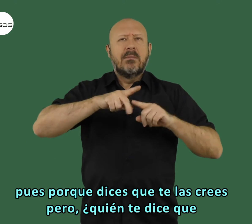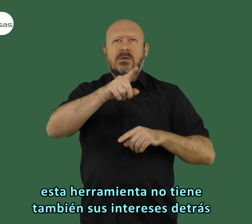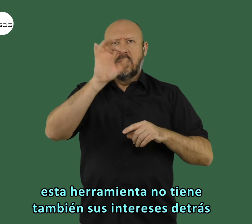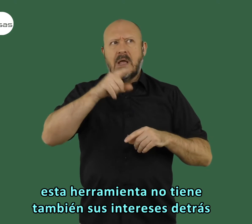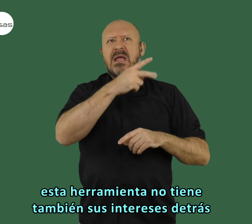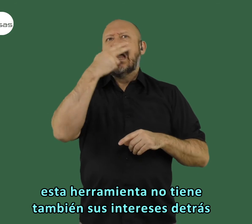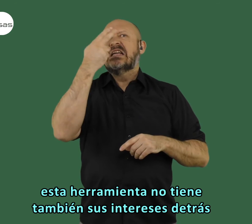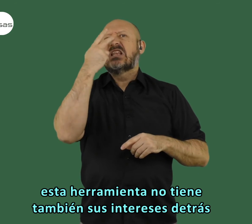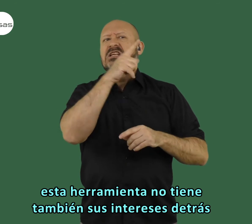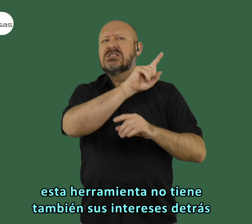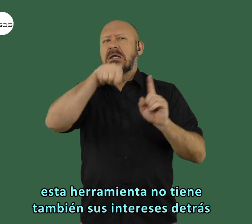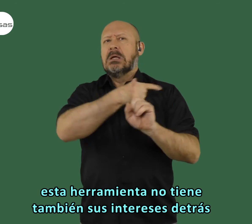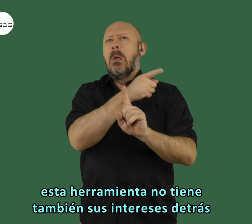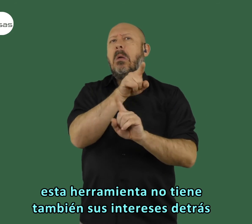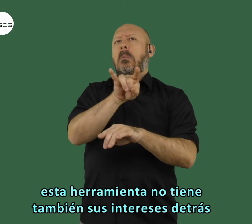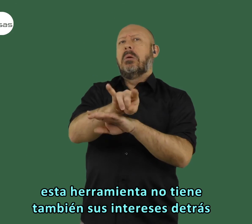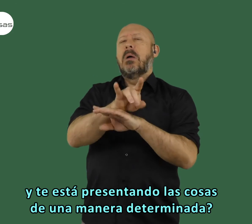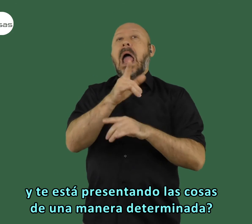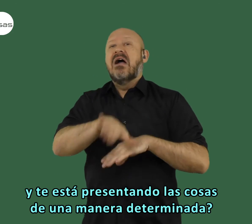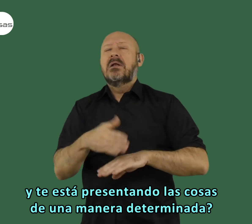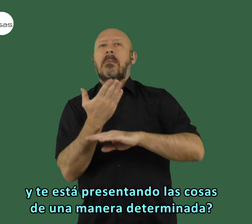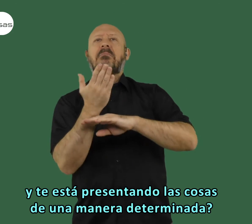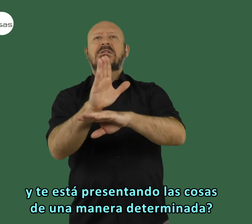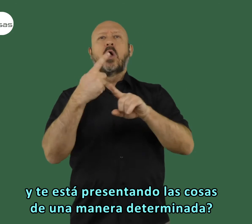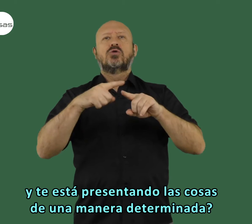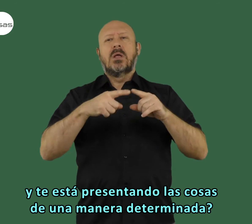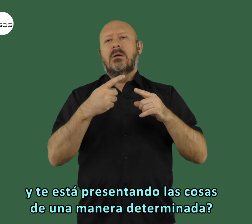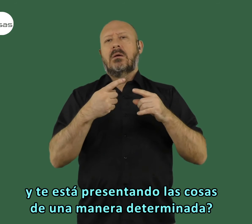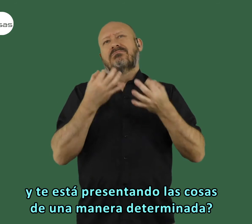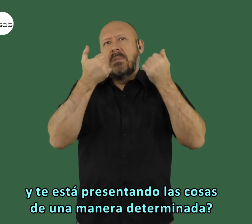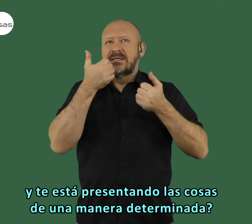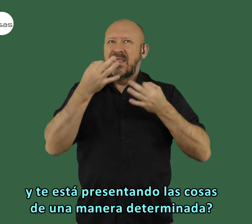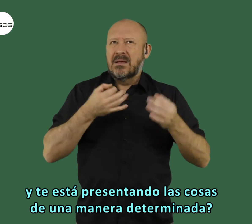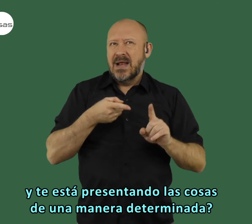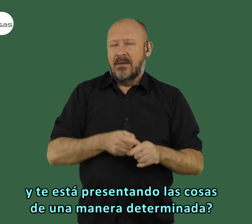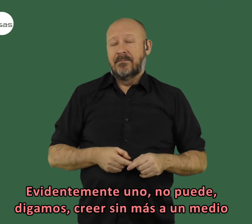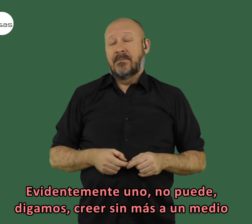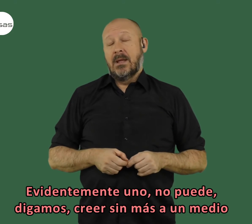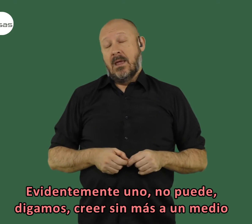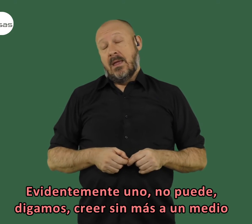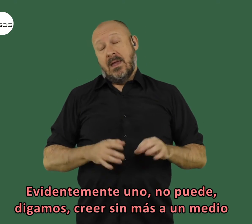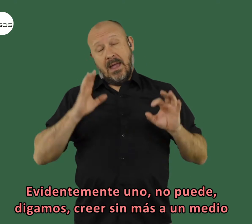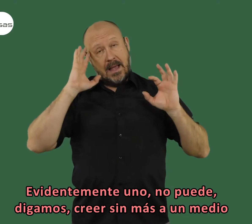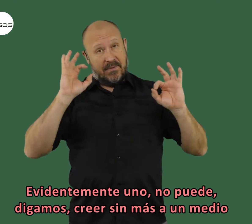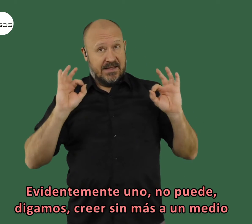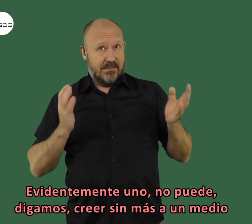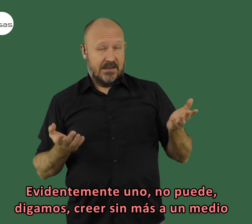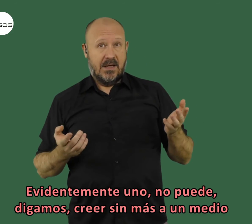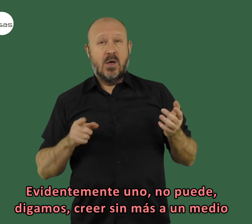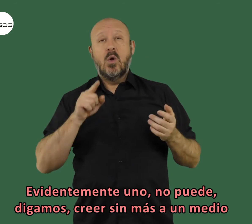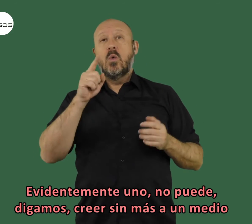dice que esta herramienta no tiene también sus intereses detrás y te está presentando las cosas de una manera determinada? Evidentemente,